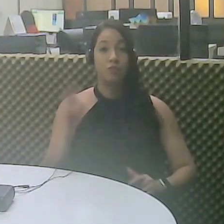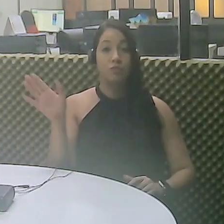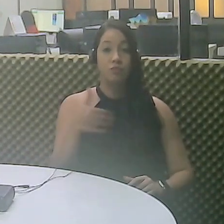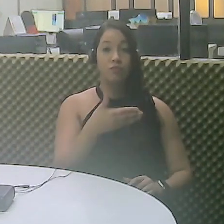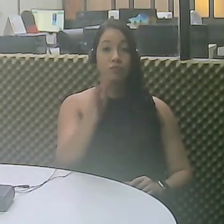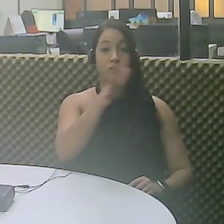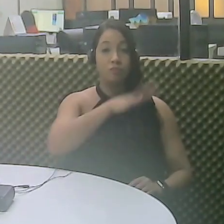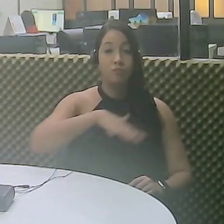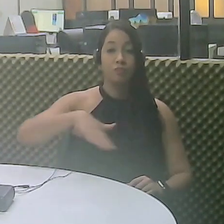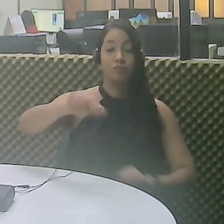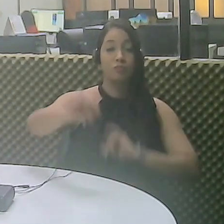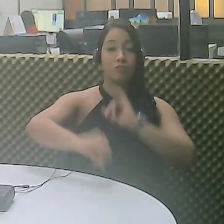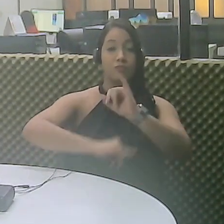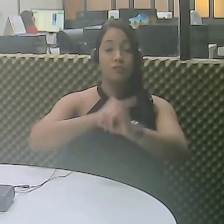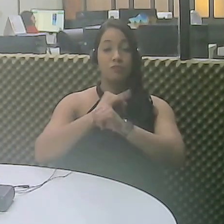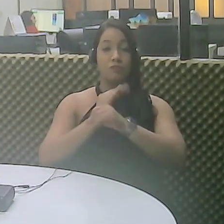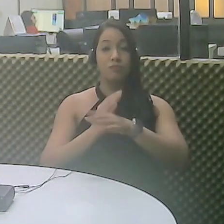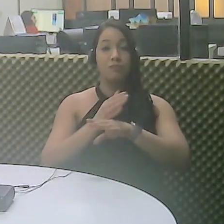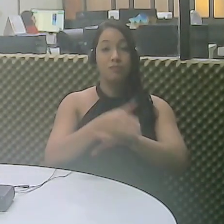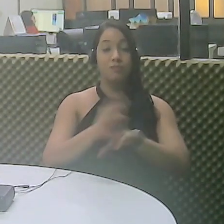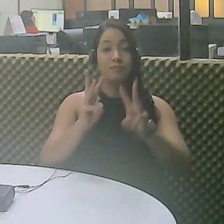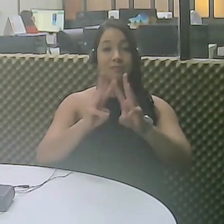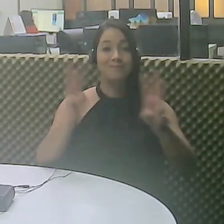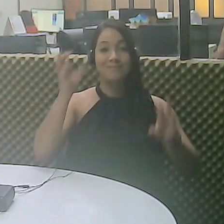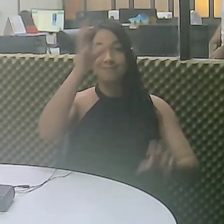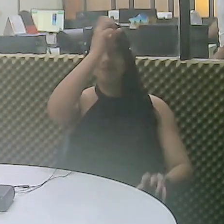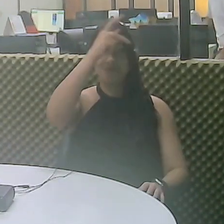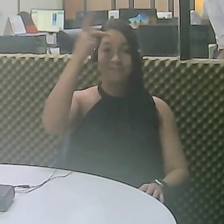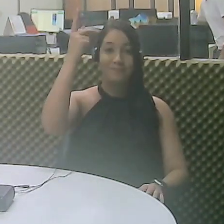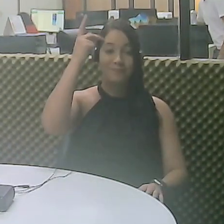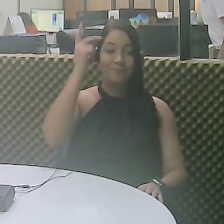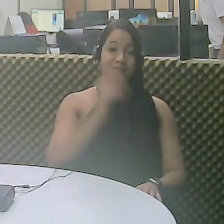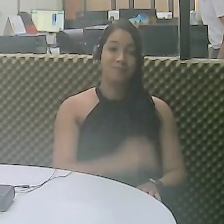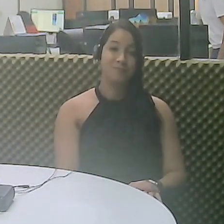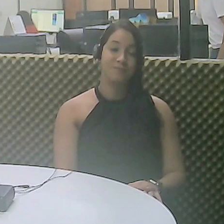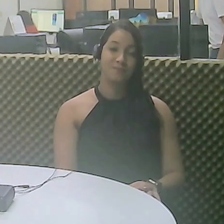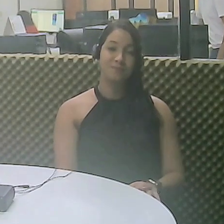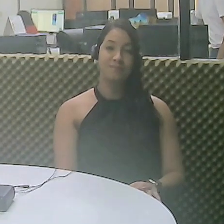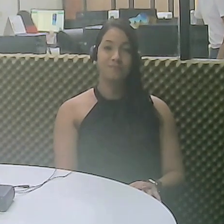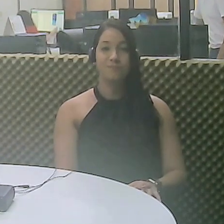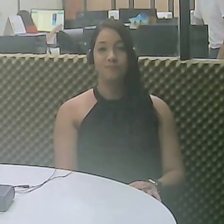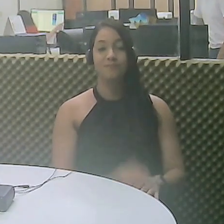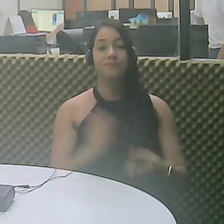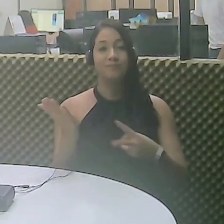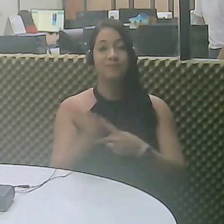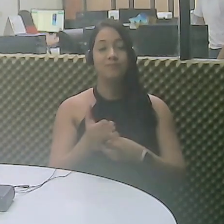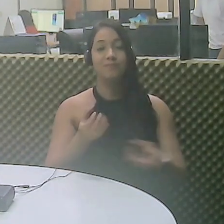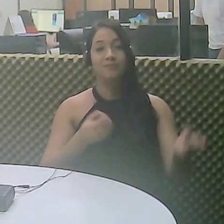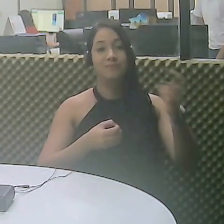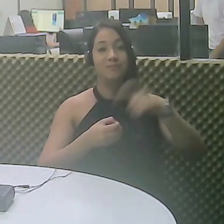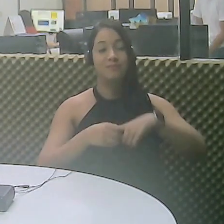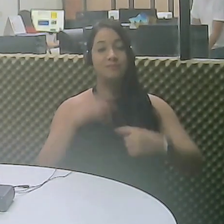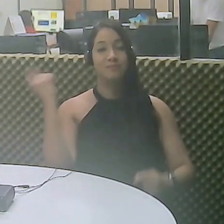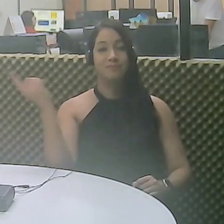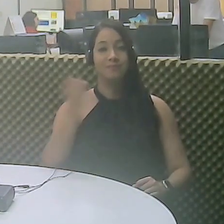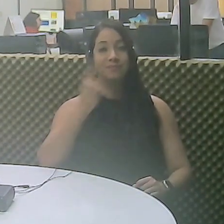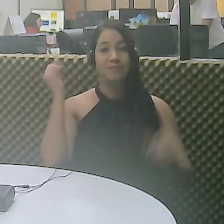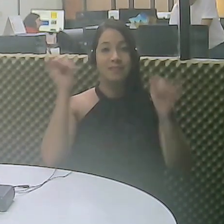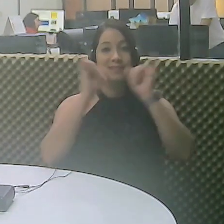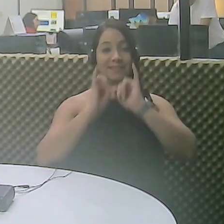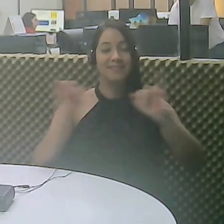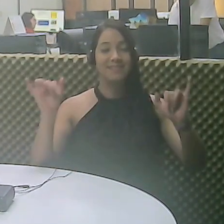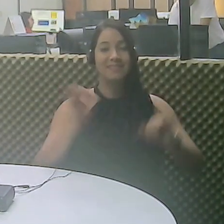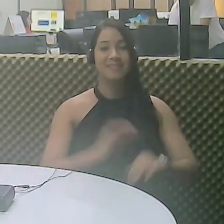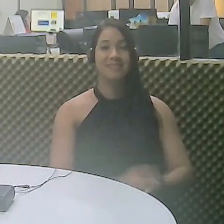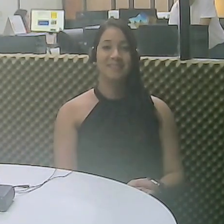navegando pelo mapa virtual. Acesse no portal da Prefeitura. Vamos para um breve intervalo e já voltamos com